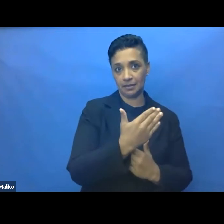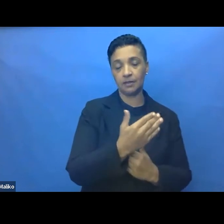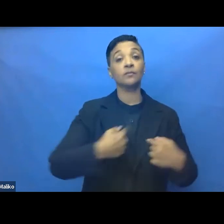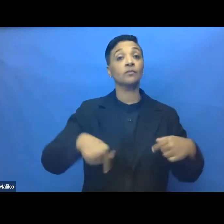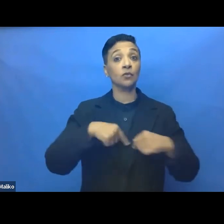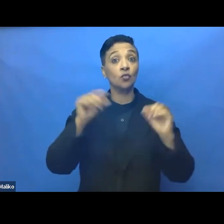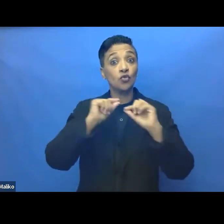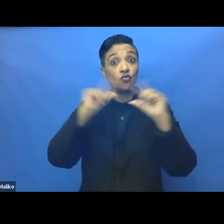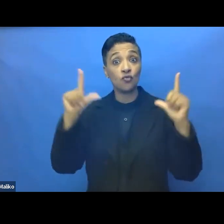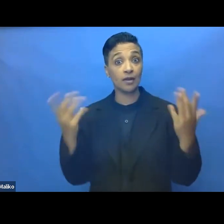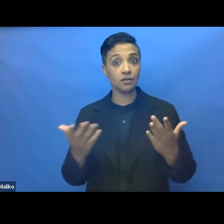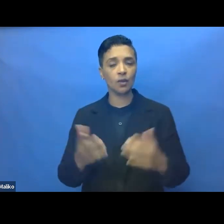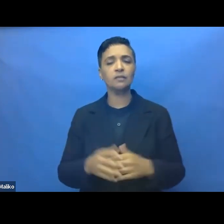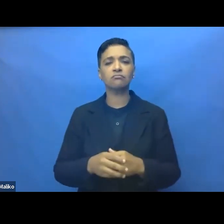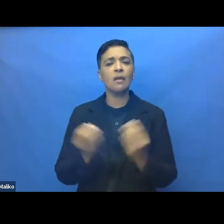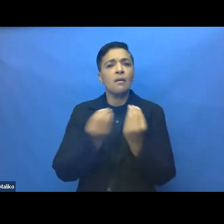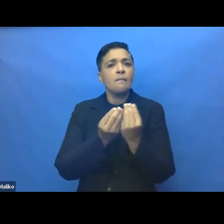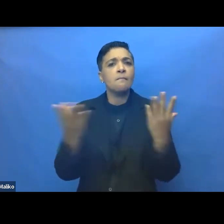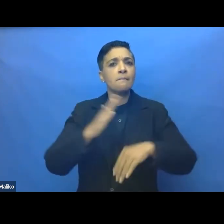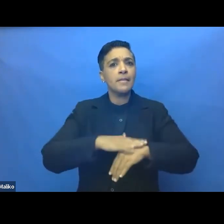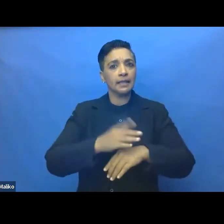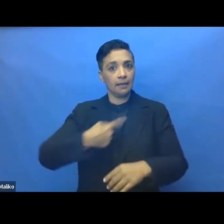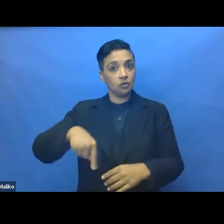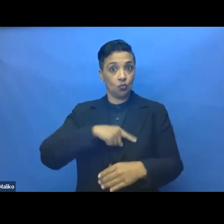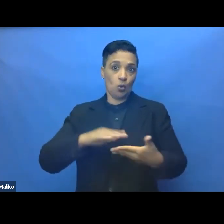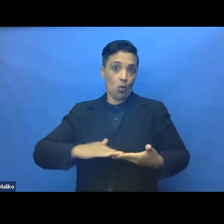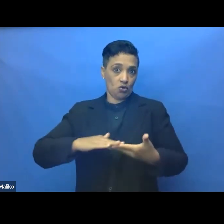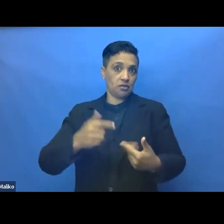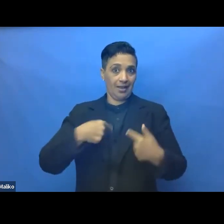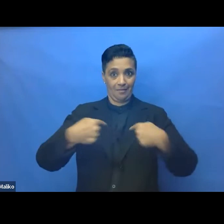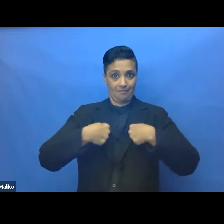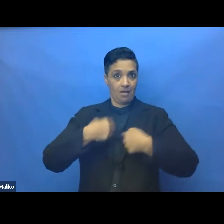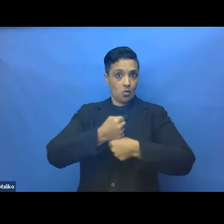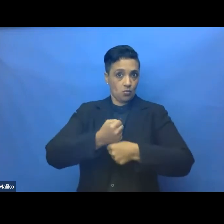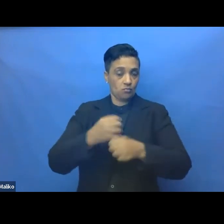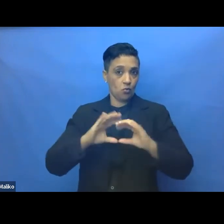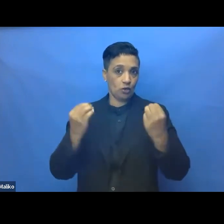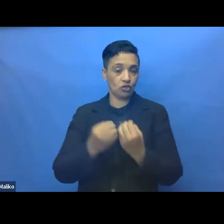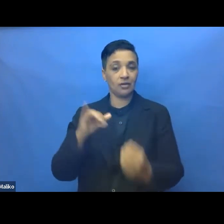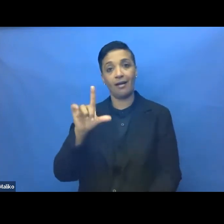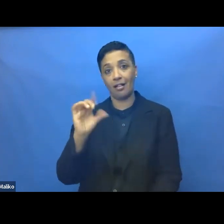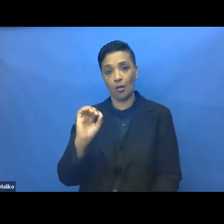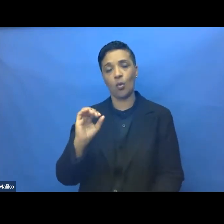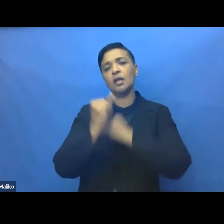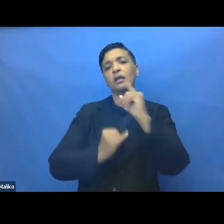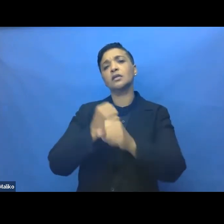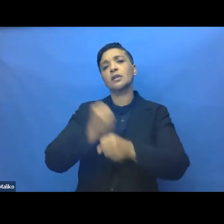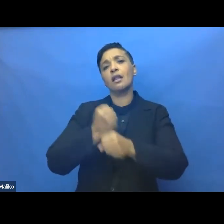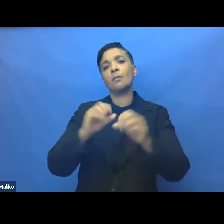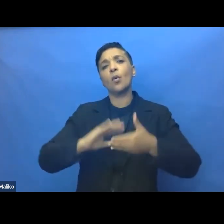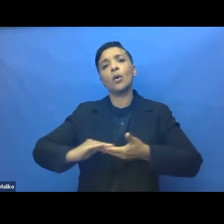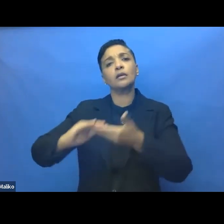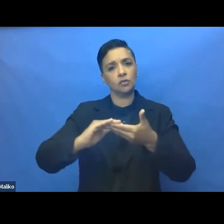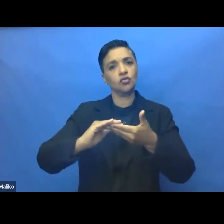travail sur l'action en matière du climat avait inclus des personnes handicapées. Pour prendre